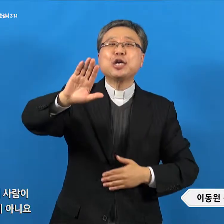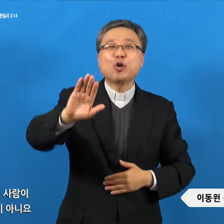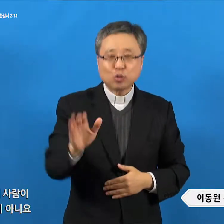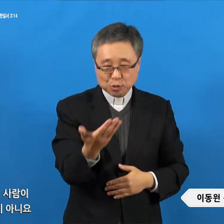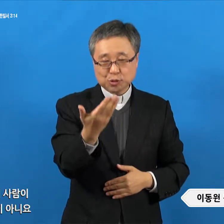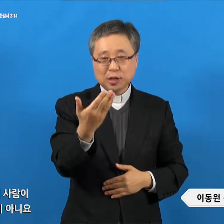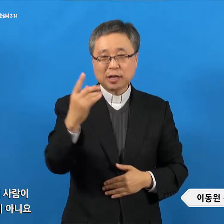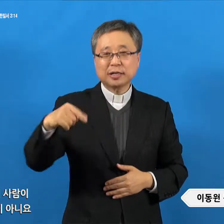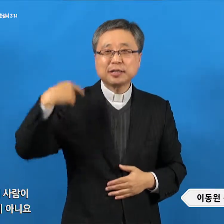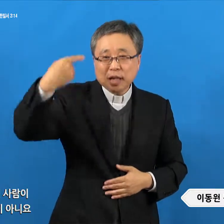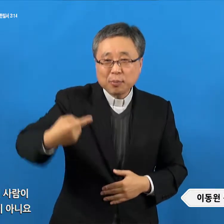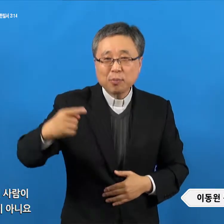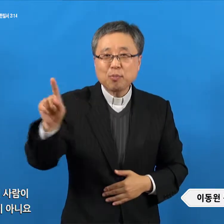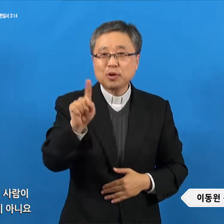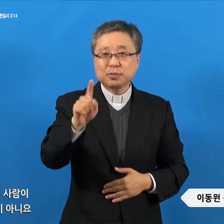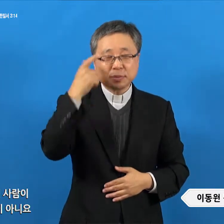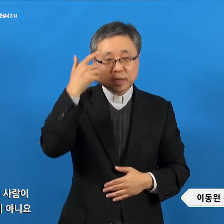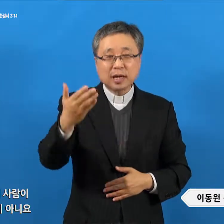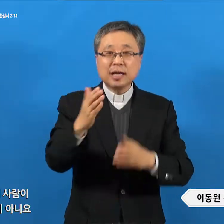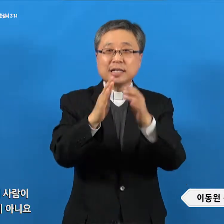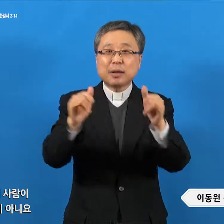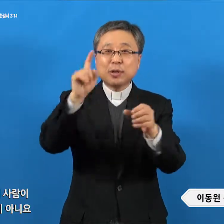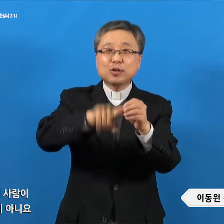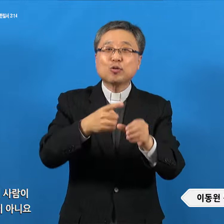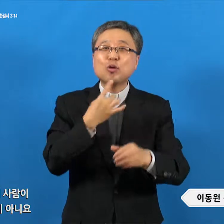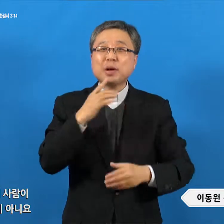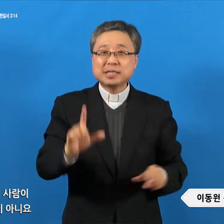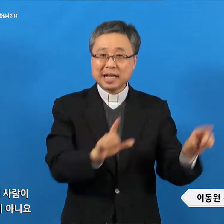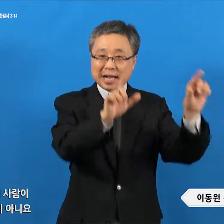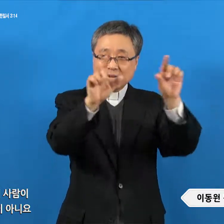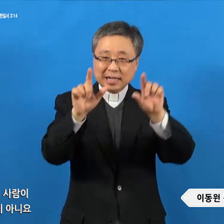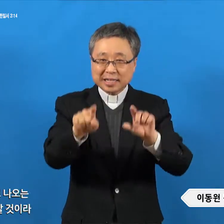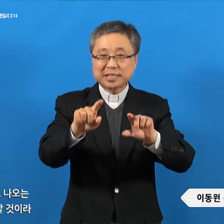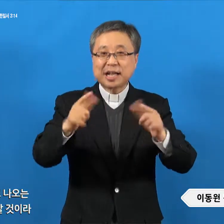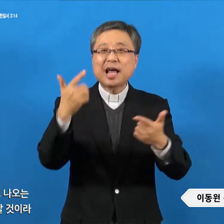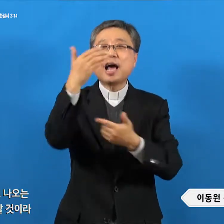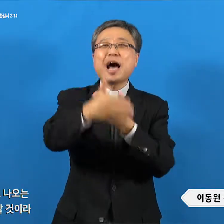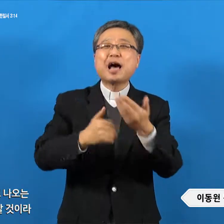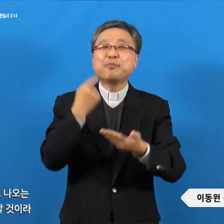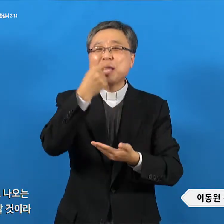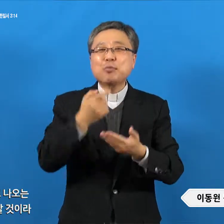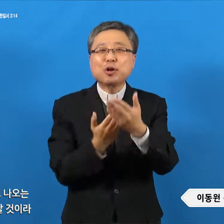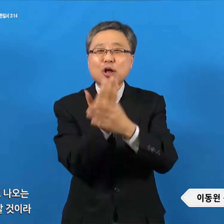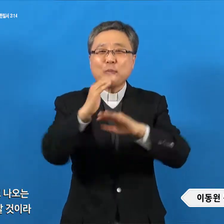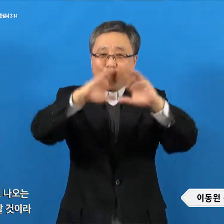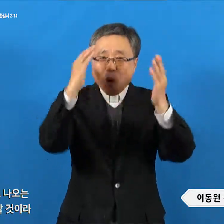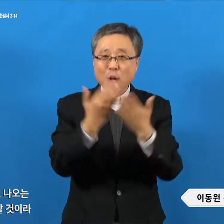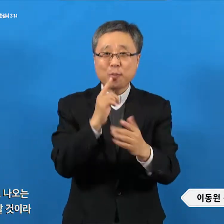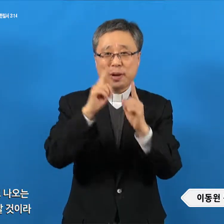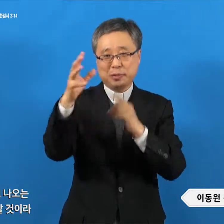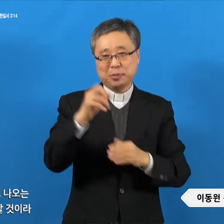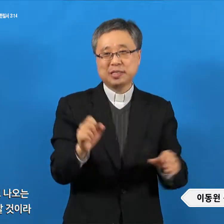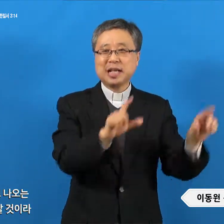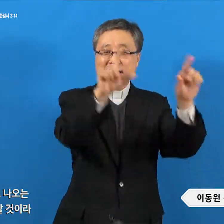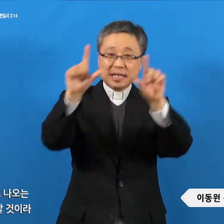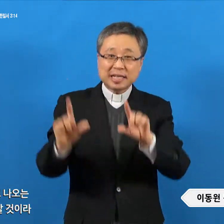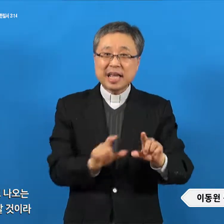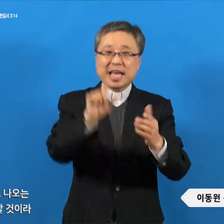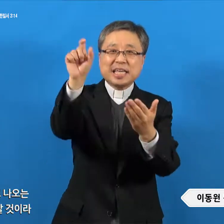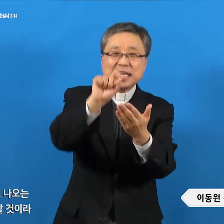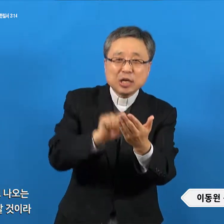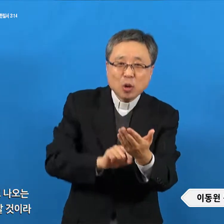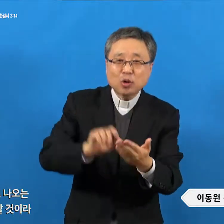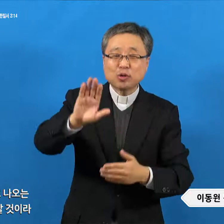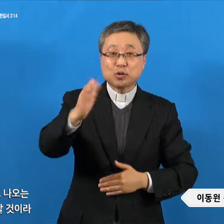기록되었으되. 그 다음에 뭐라고 그랬습니까? 사람이 떡으로만 살 것이 아니에요. 하나님의 입으로 나오는 모든 말씀으로 살 것이라. 기록되었을